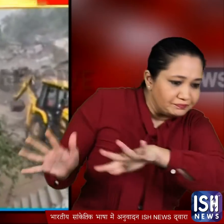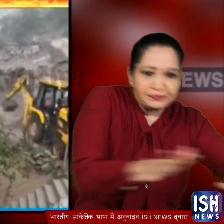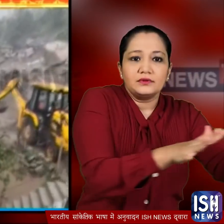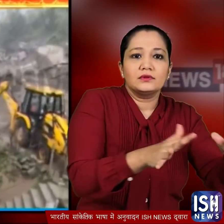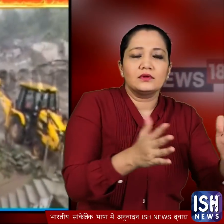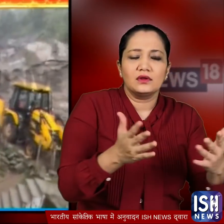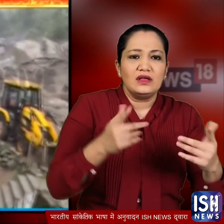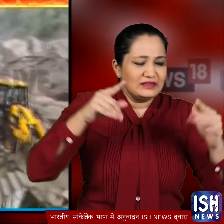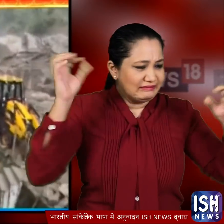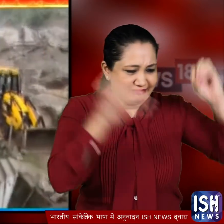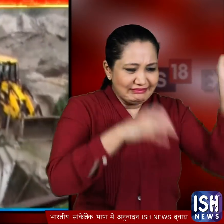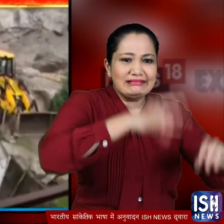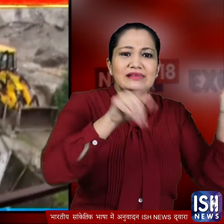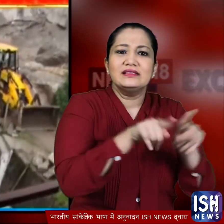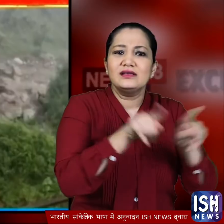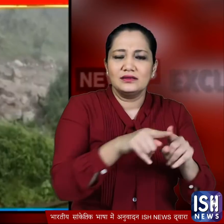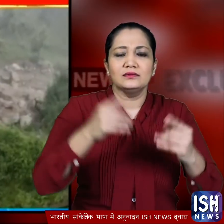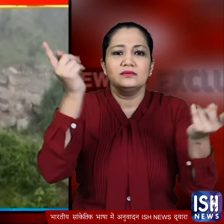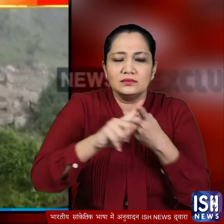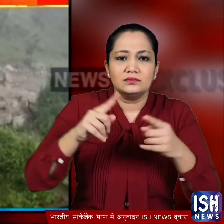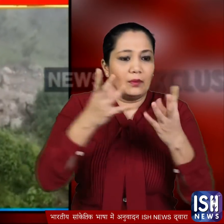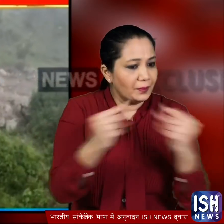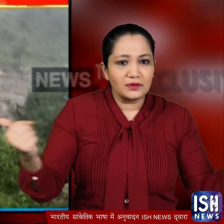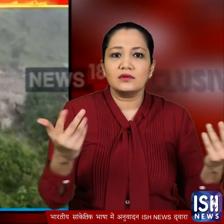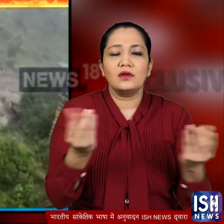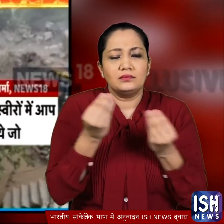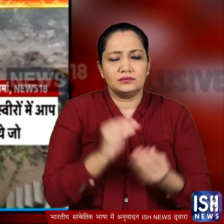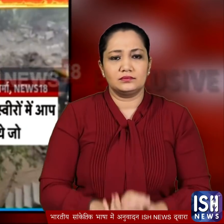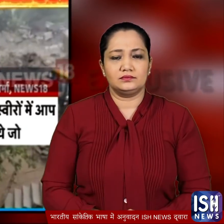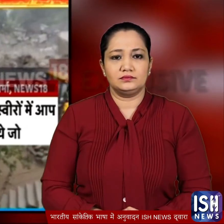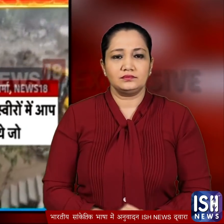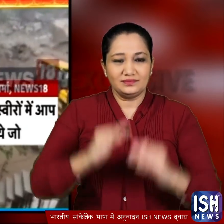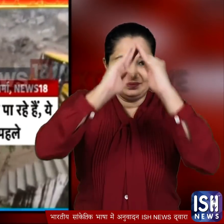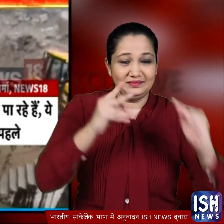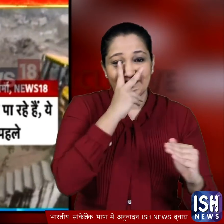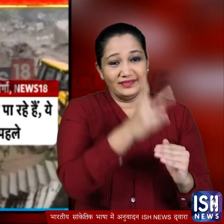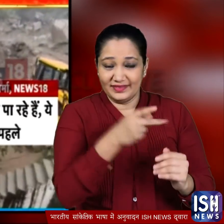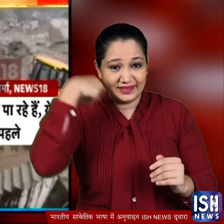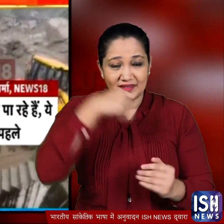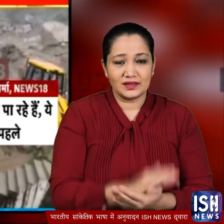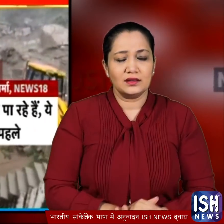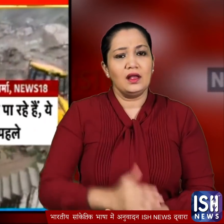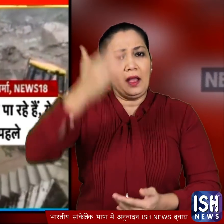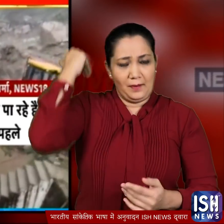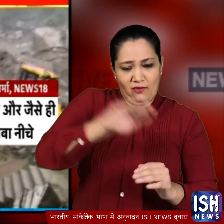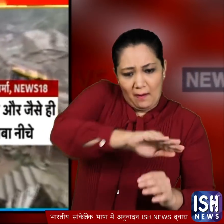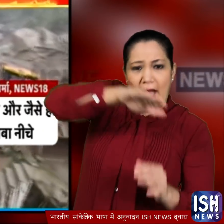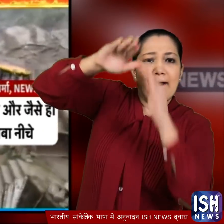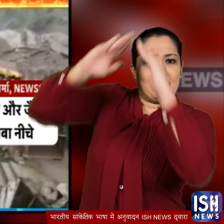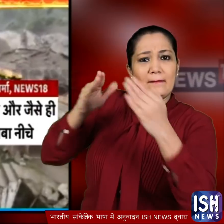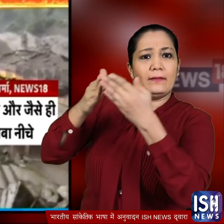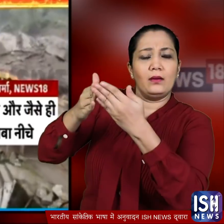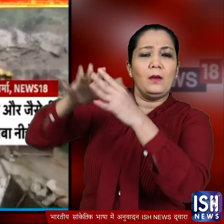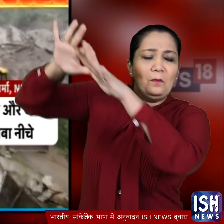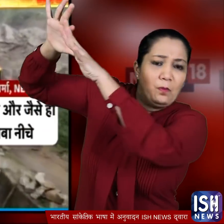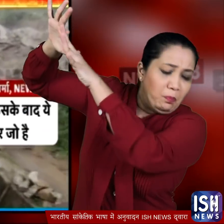काफी दूर पहुंचे हुए कबाड़ की तरह दिखने लगे। कुछ कच्चे मकान तो गायब ही हो गए। ये जो तस्वीरों में आप ये जो घर देख पा रहे हैं, ये पहले ऊपर था